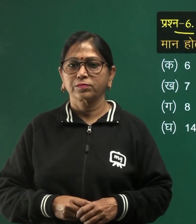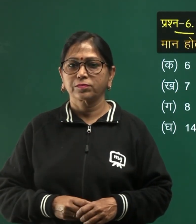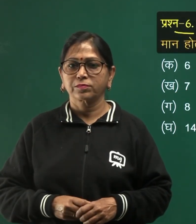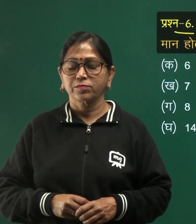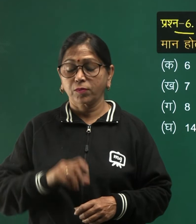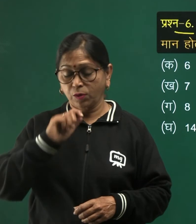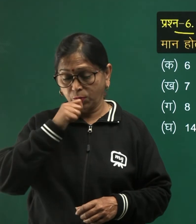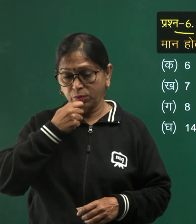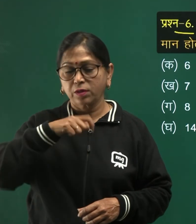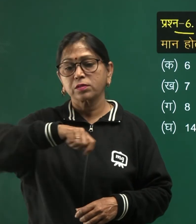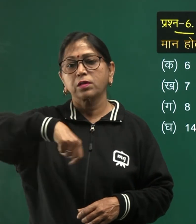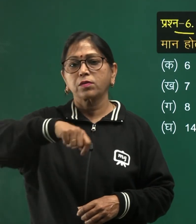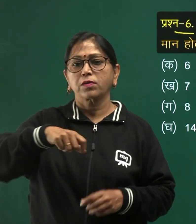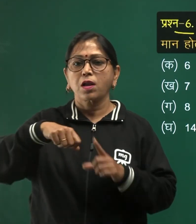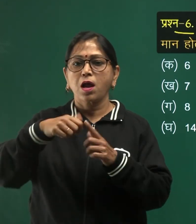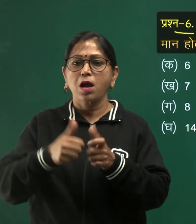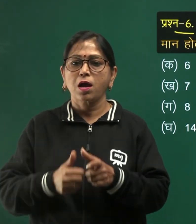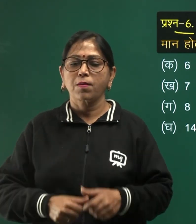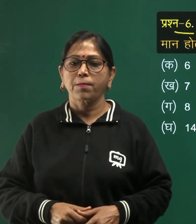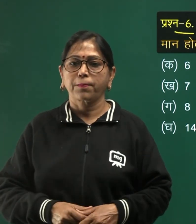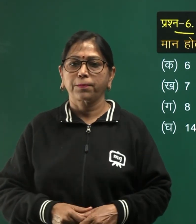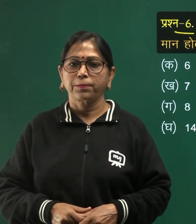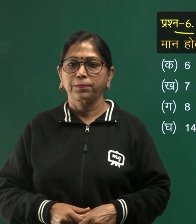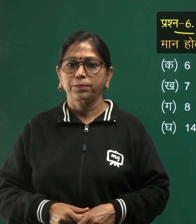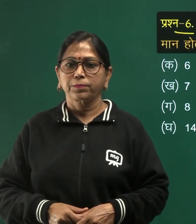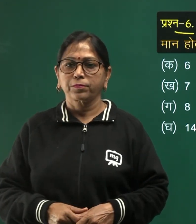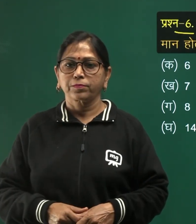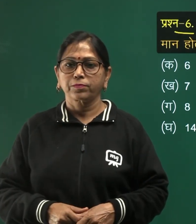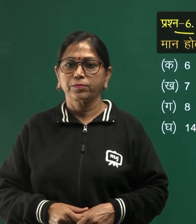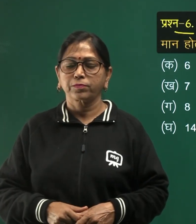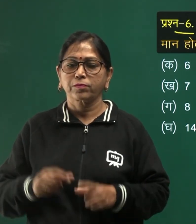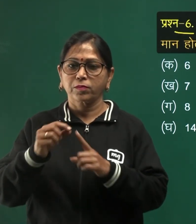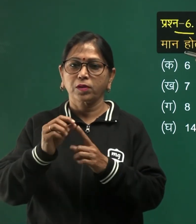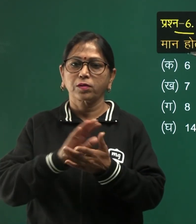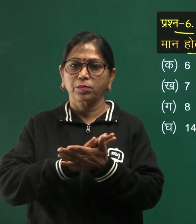प्रश्न नंबर 6 उदासीन विलियन का